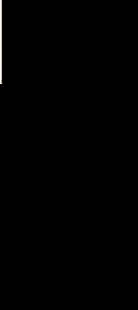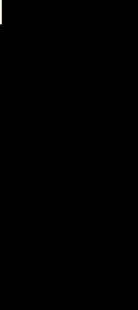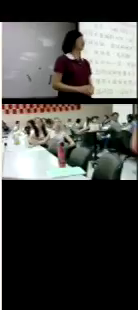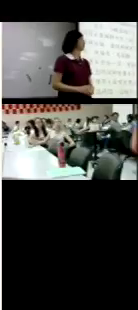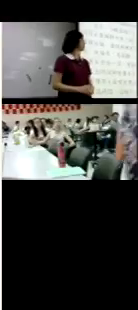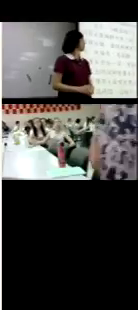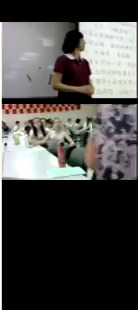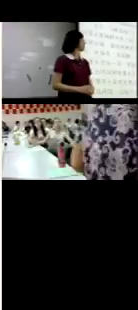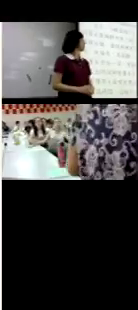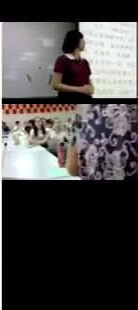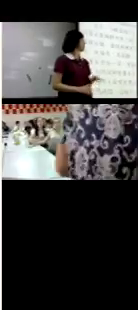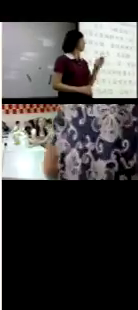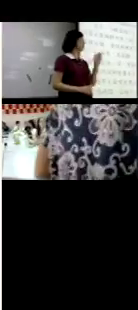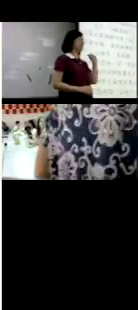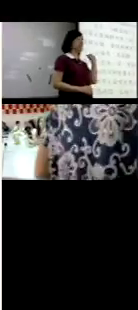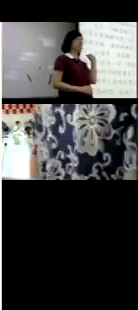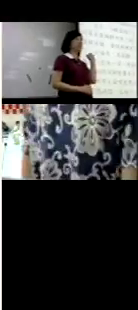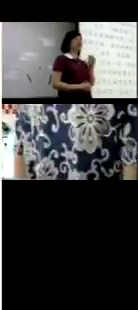下一张。